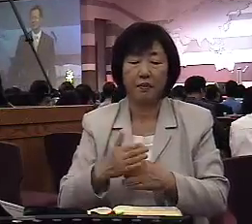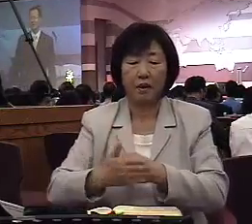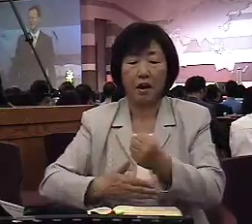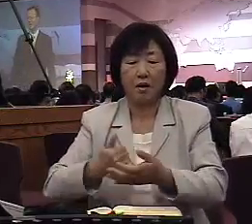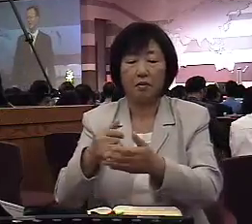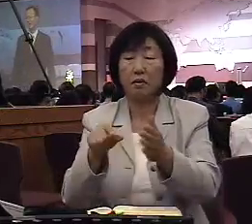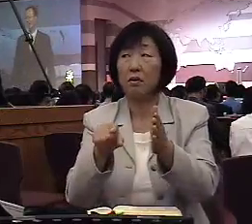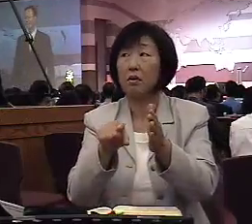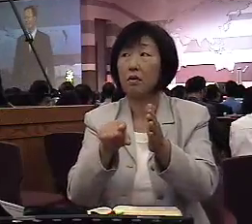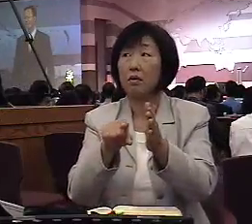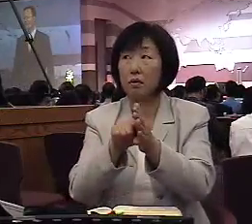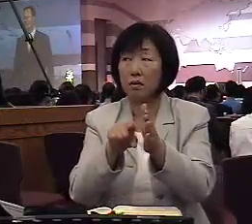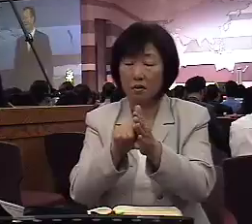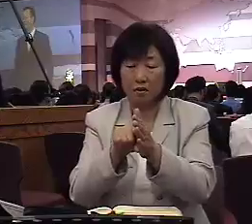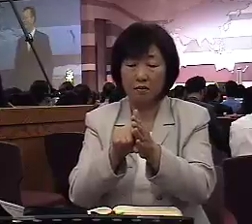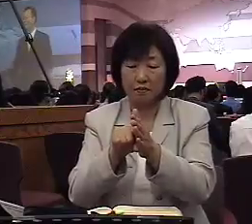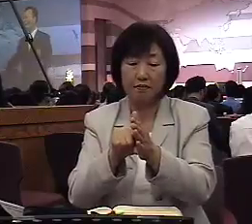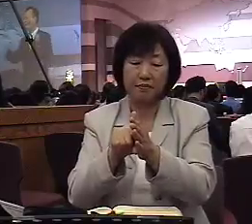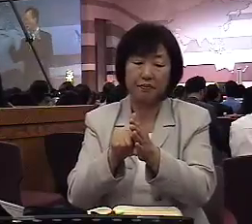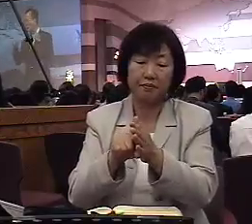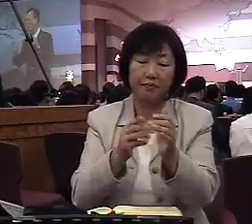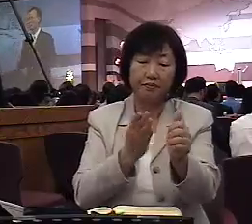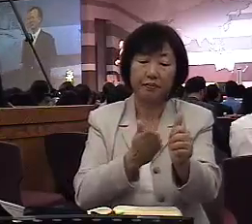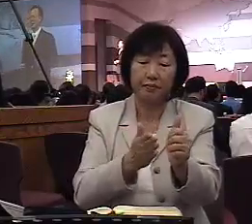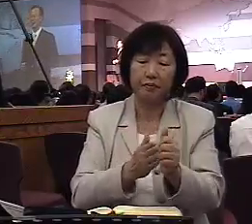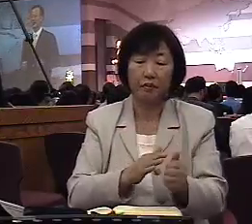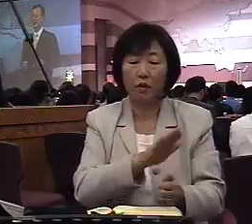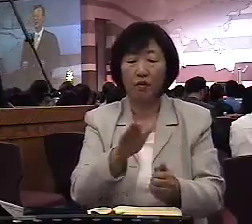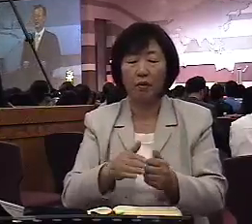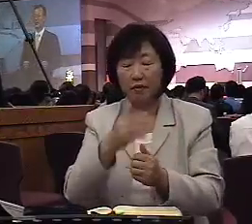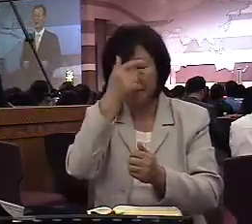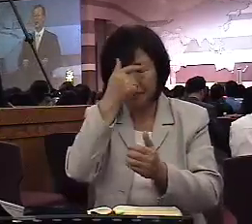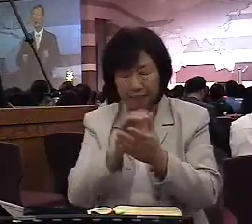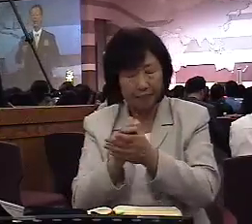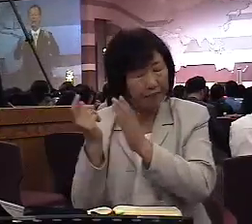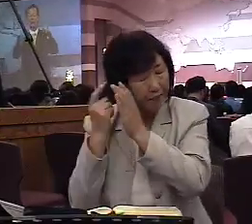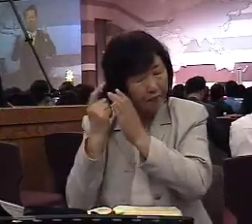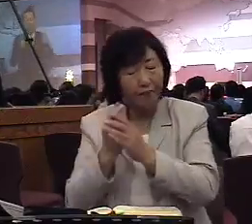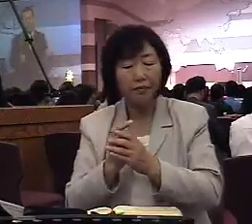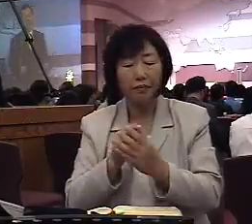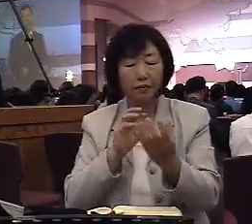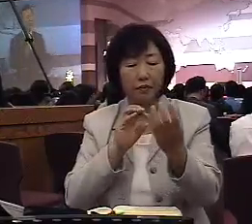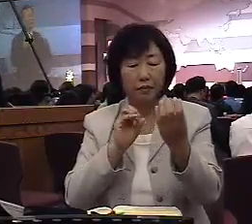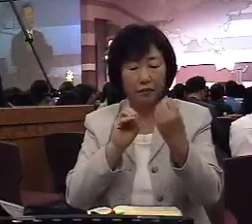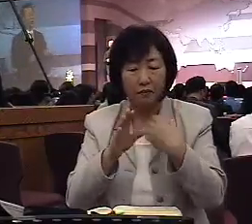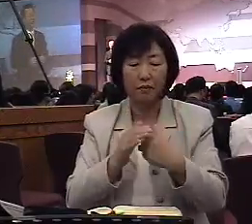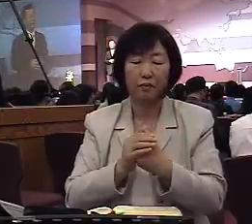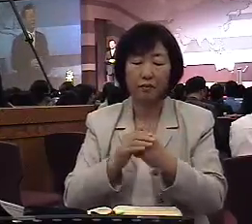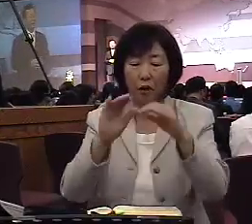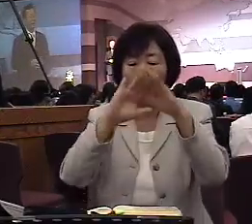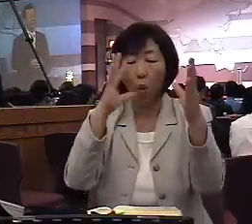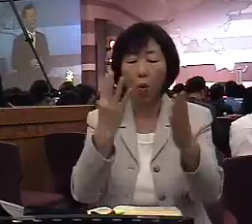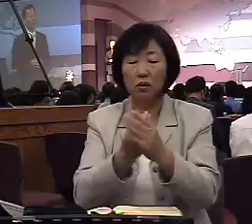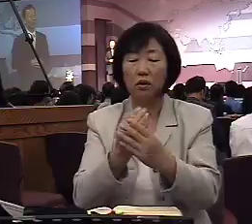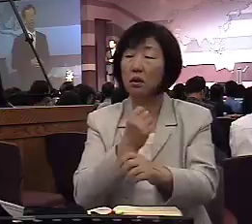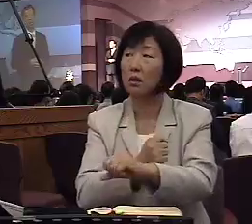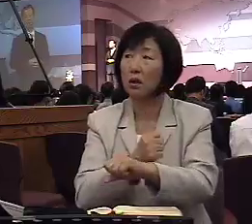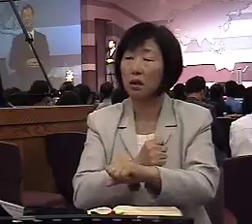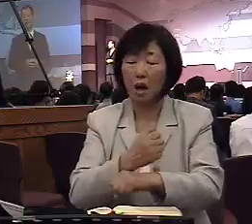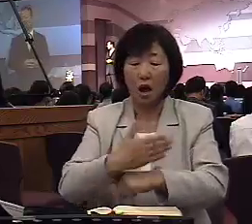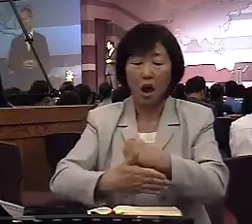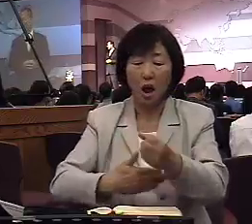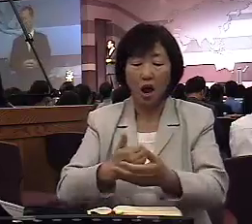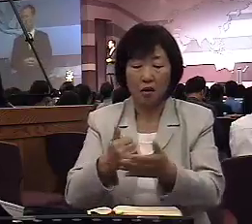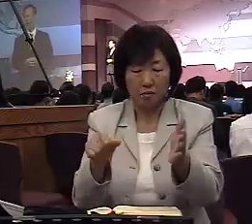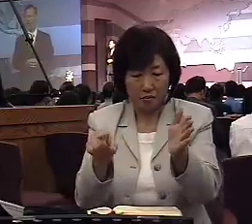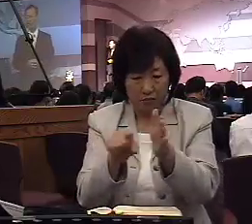하나님을 믿자. 하나님은 우리의 기도를 들으신다. 그의 응답은 선하시다, 온전하시다. 하나님을